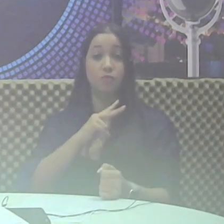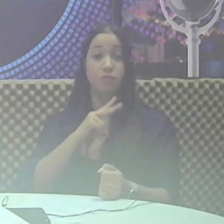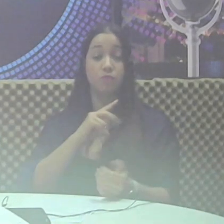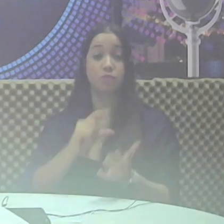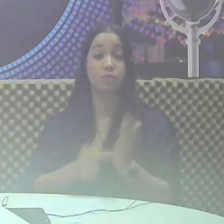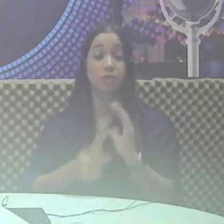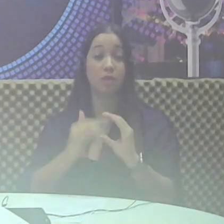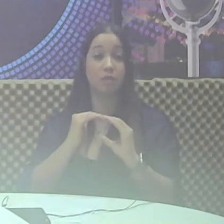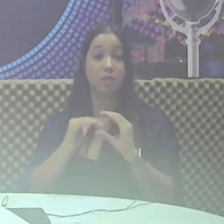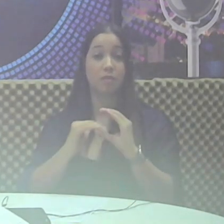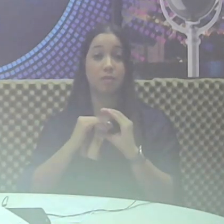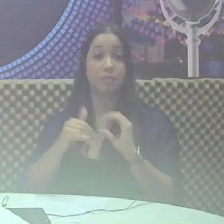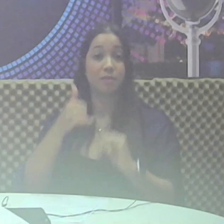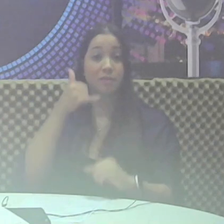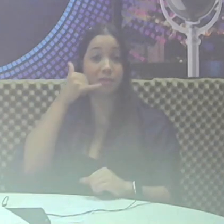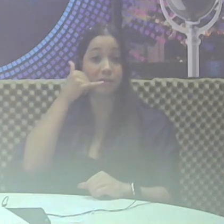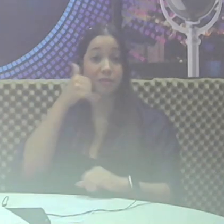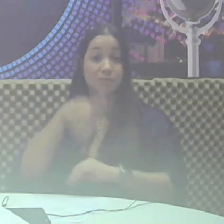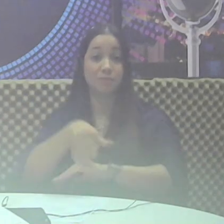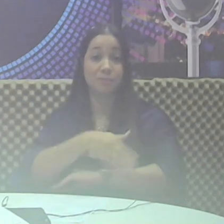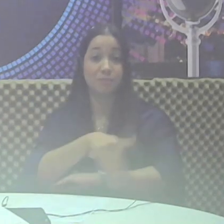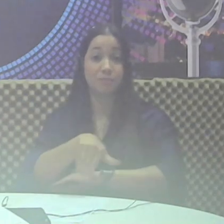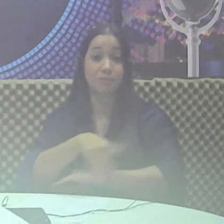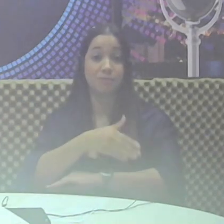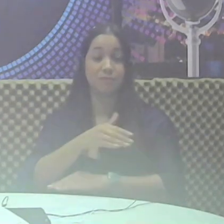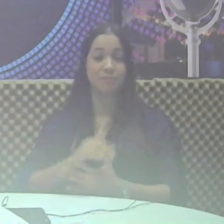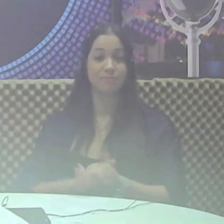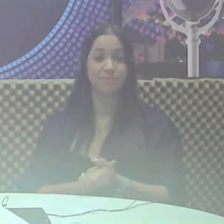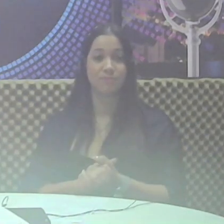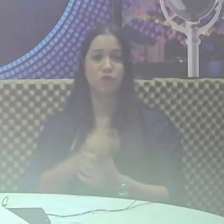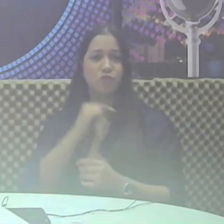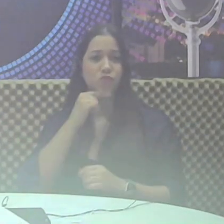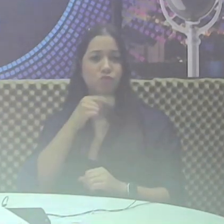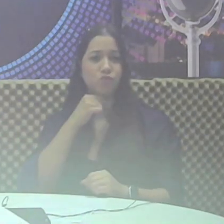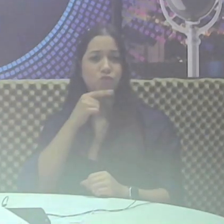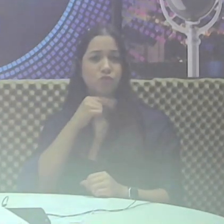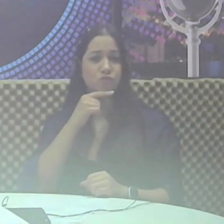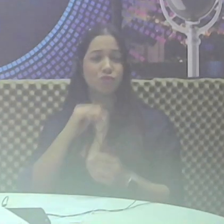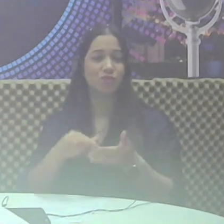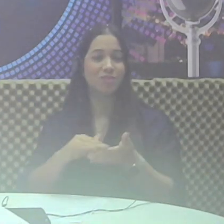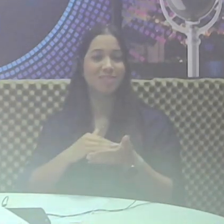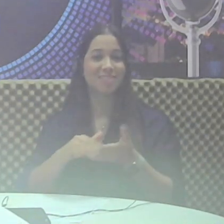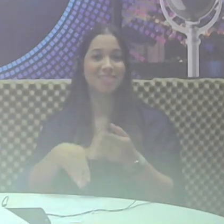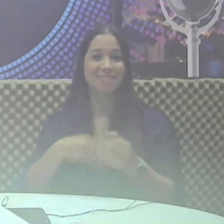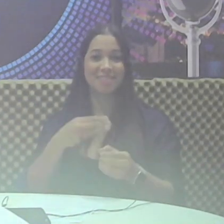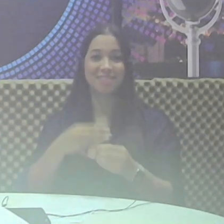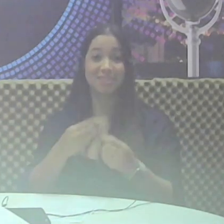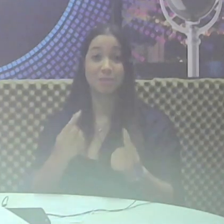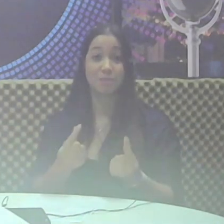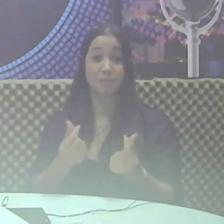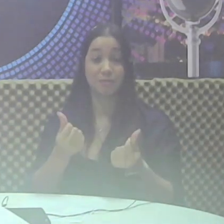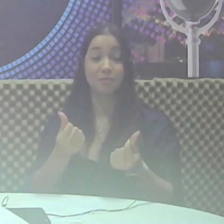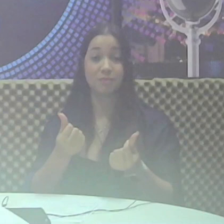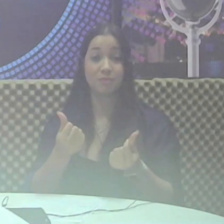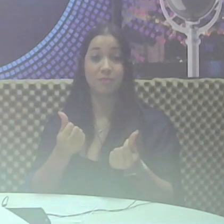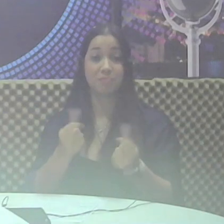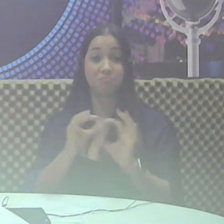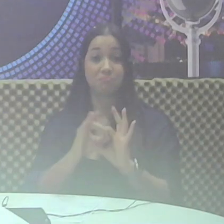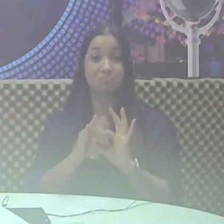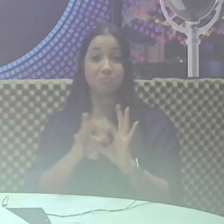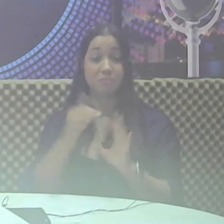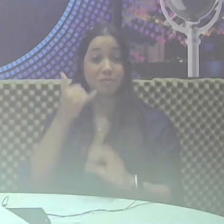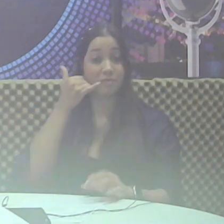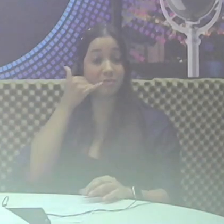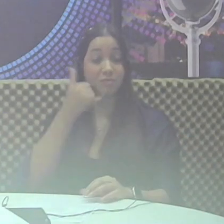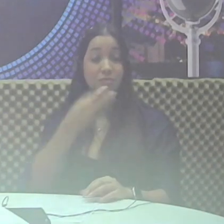e-mail, telefone e endereço. Em caso de dúvida, a Secretaria Municipal de Finanças está disponível pelo